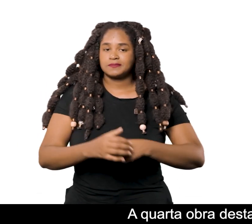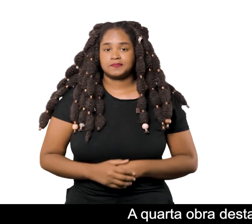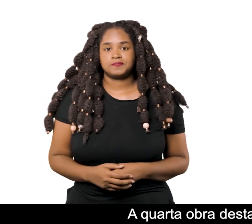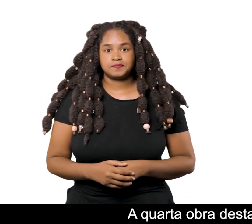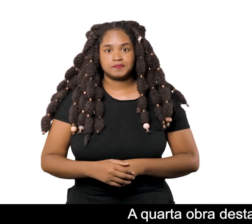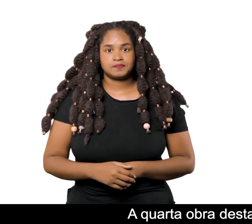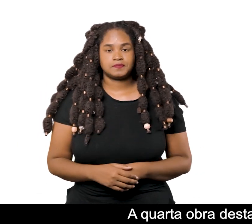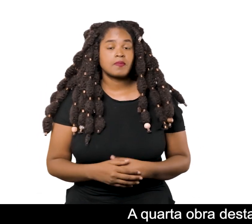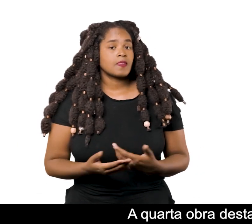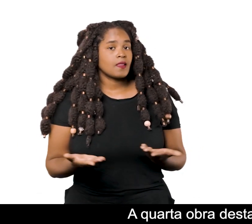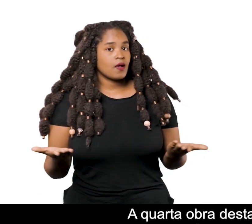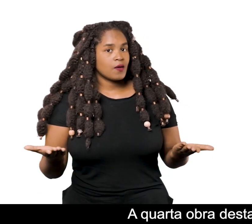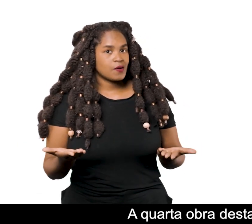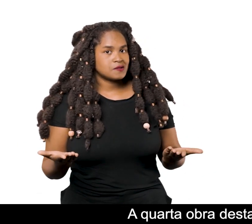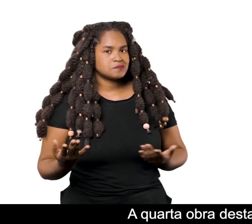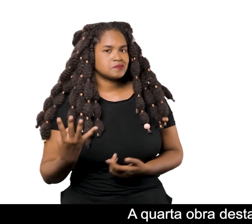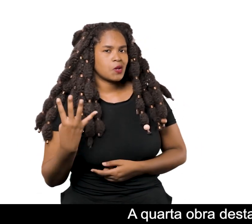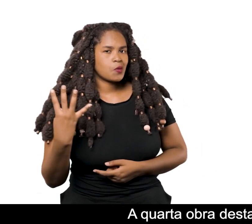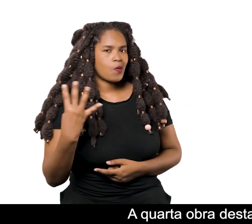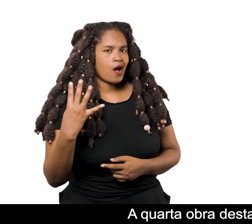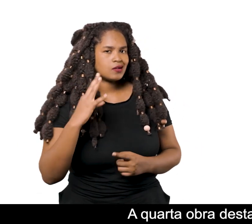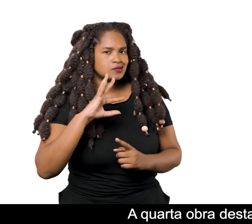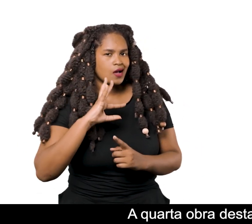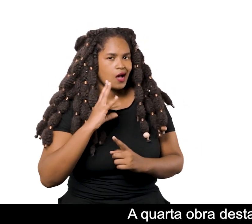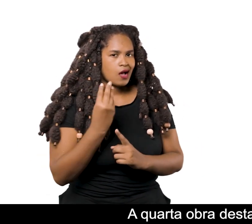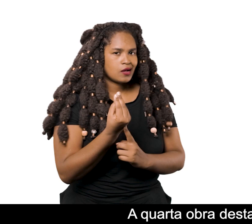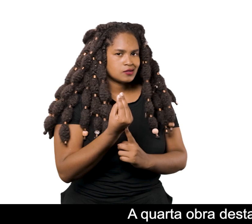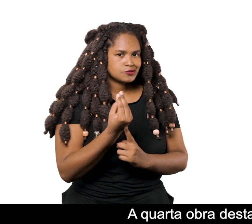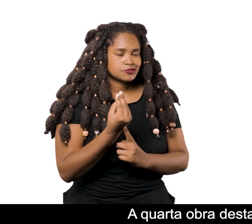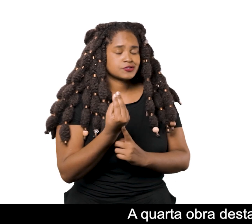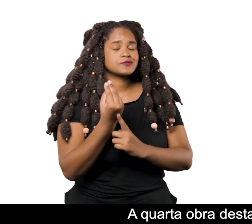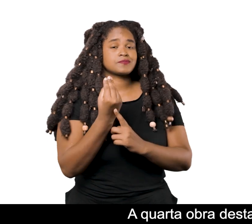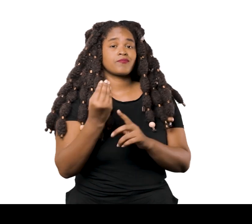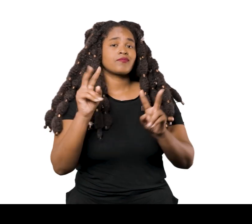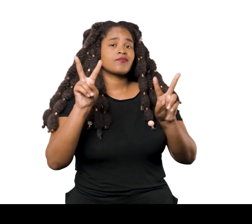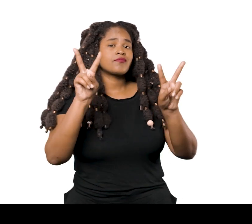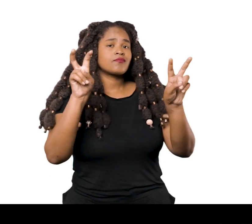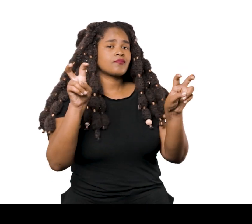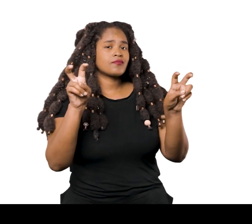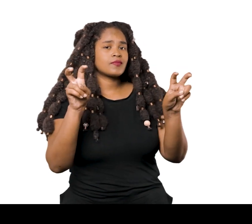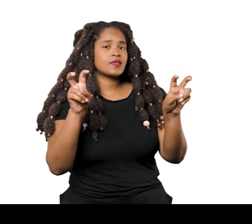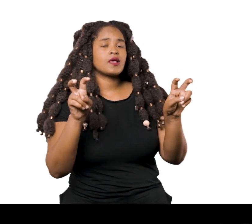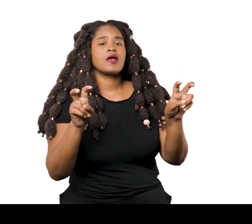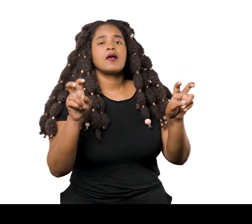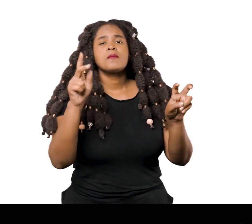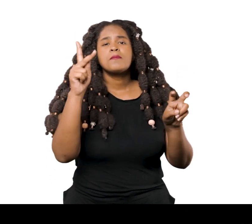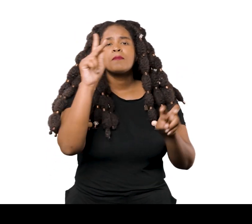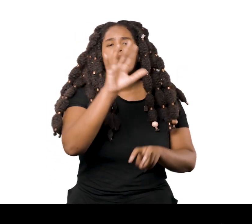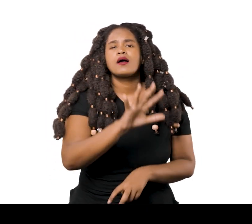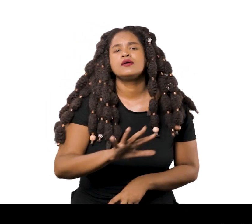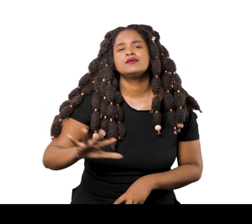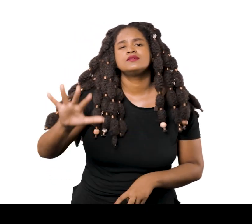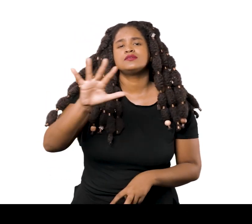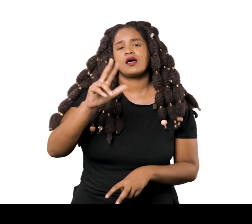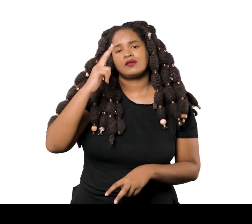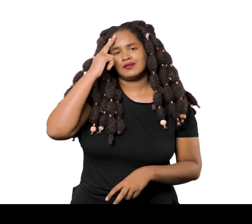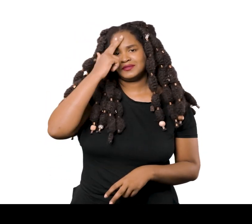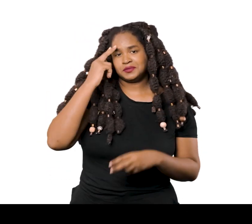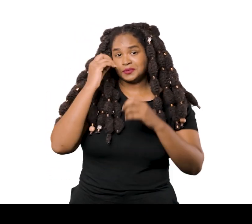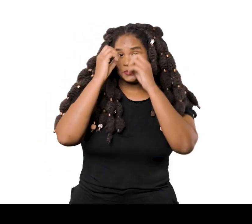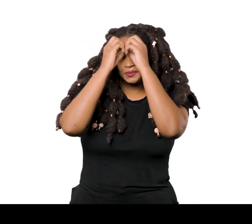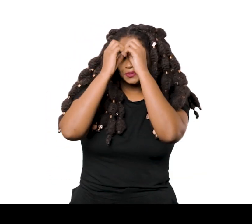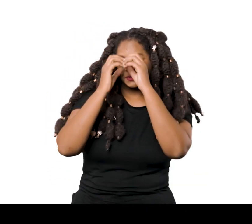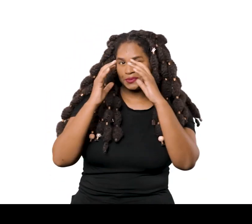A quarta obra destacada nessa faixa se chama Dreamscape, ou, em português, Paisagem de